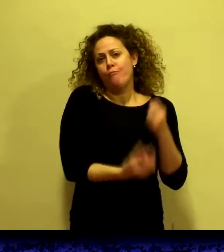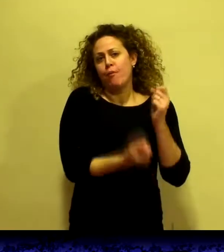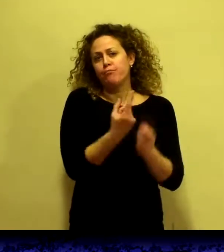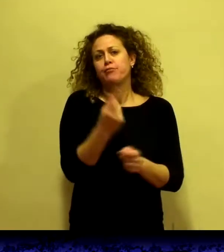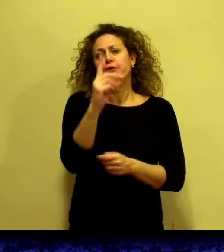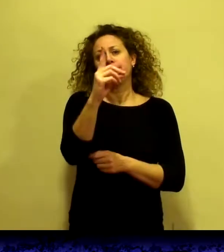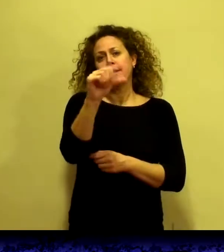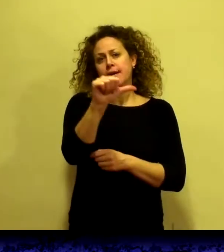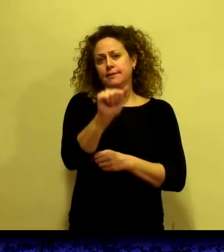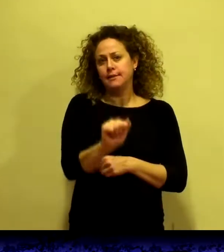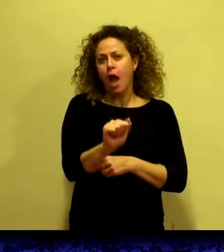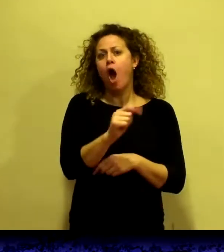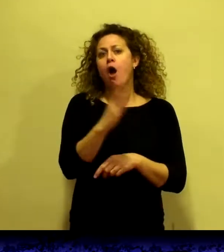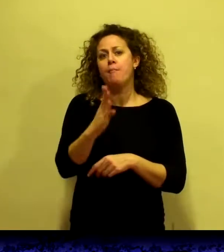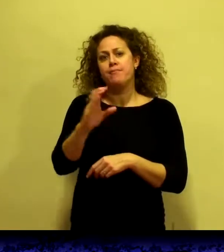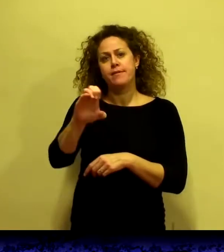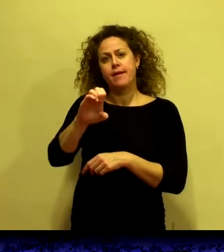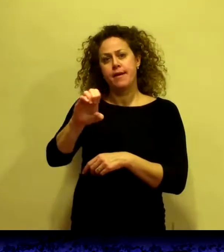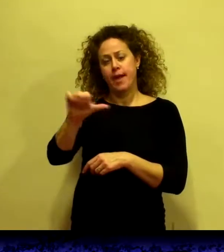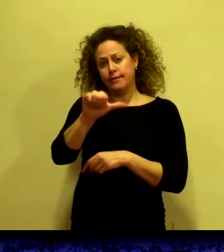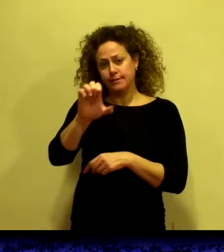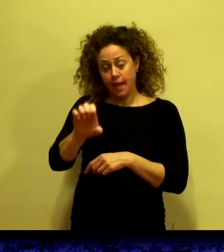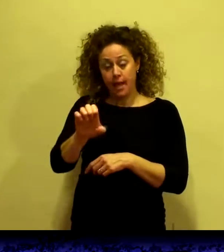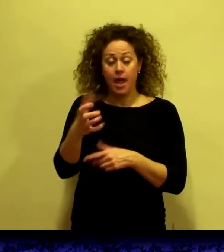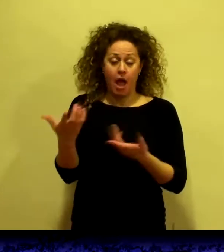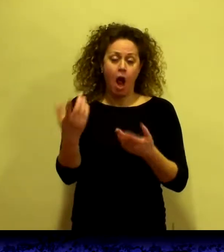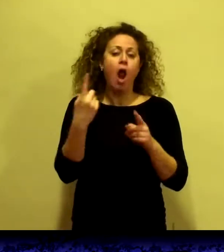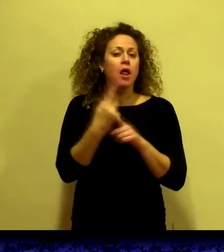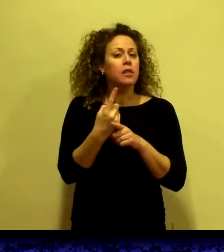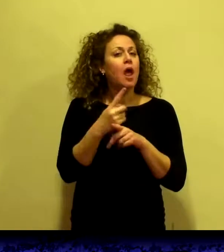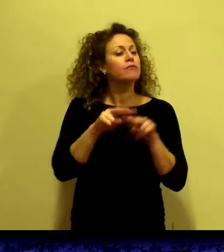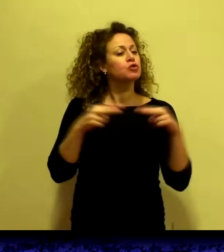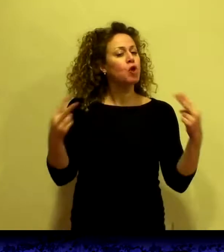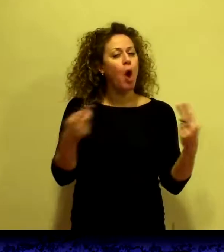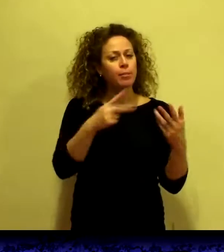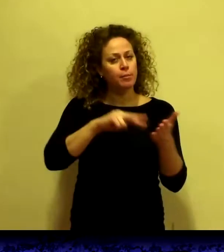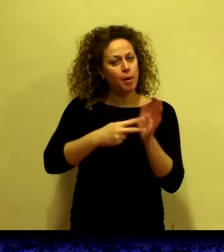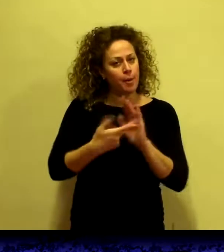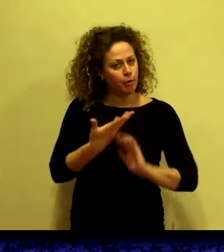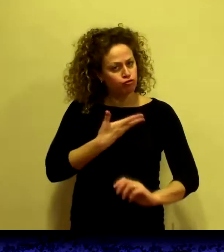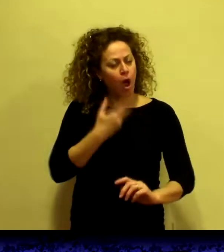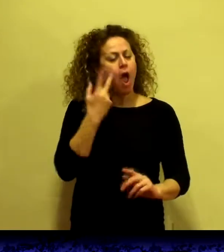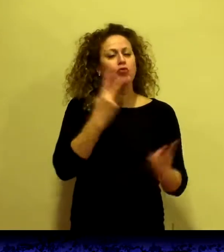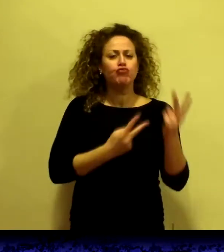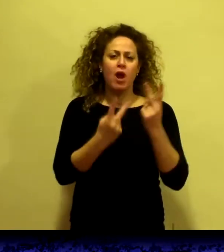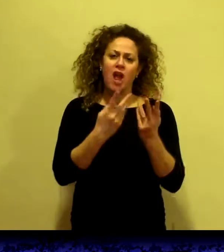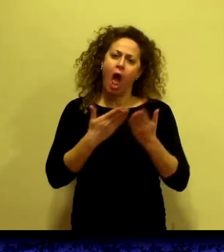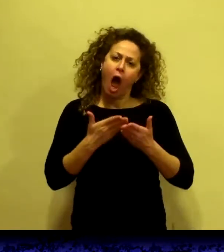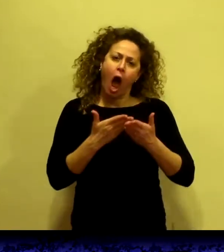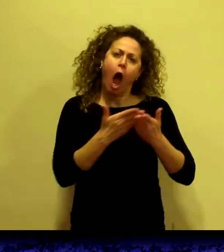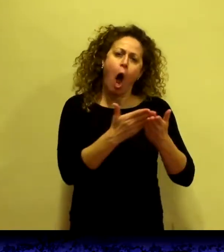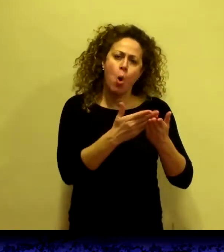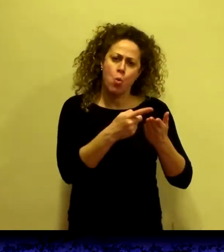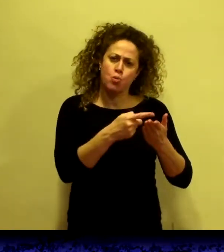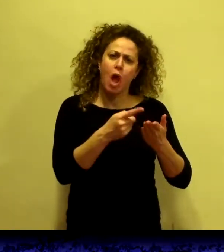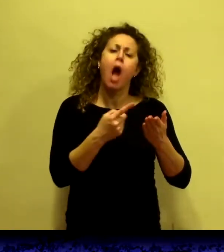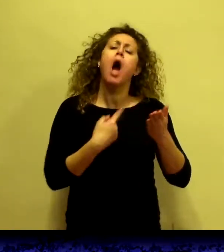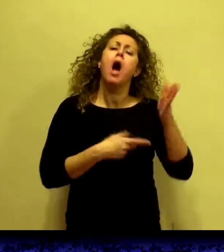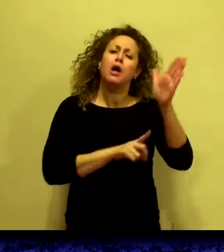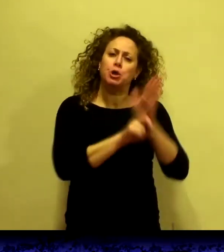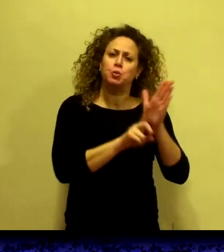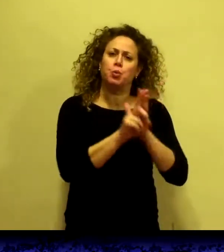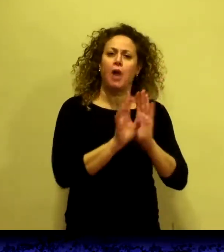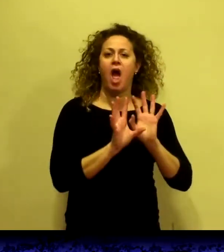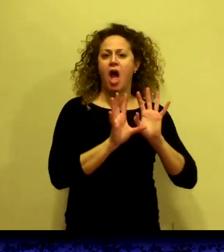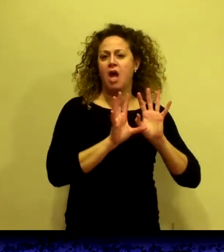strategie di compenso per, insomma, per aiutare questi ragazzi anche a studiare e raggiungere dei risultati. Certo. Senza che si disperdano